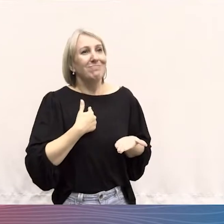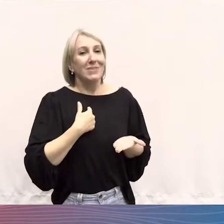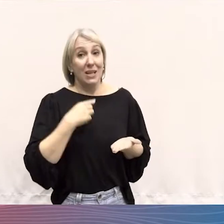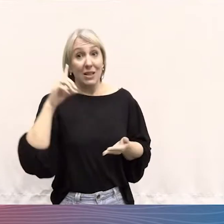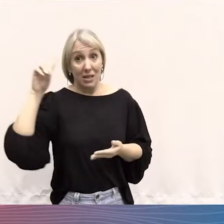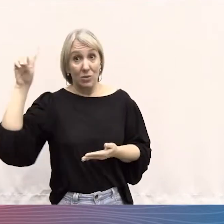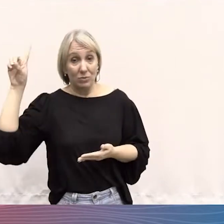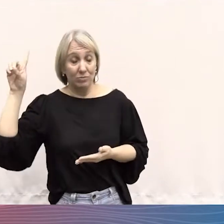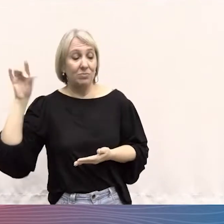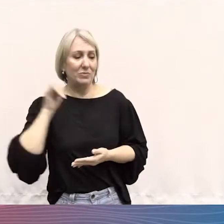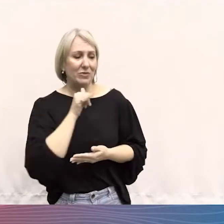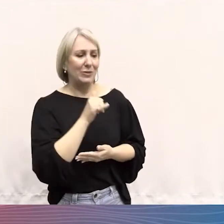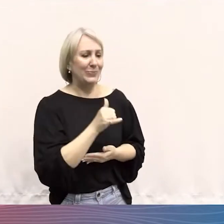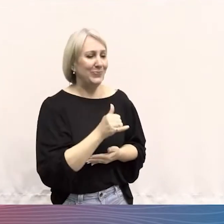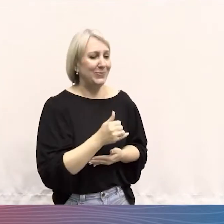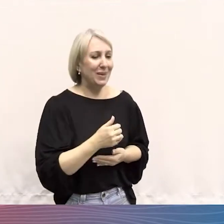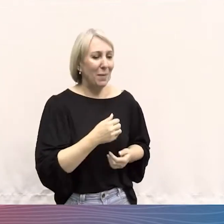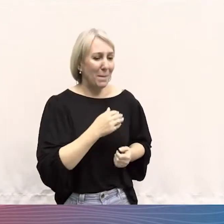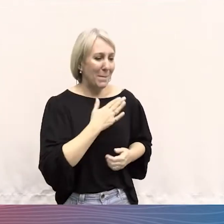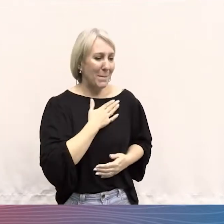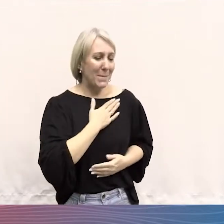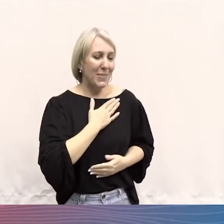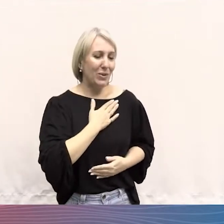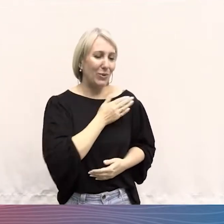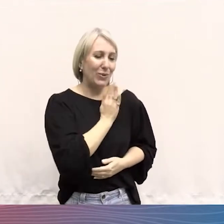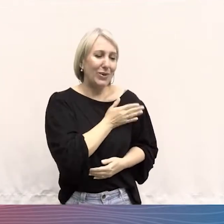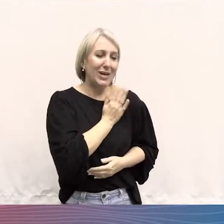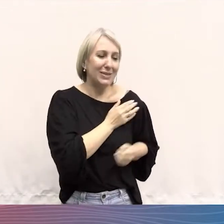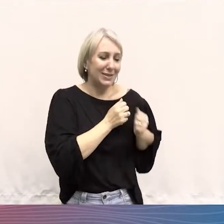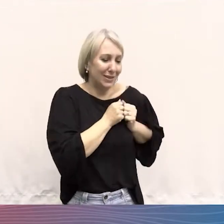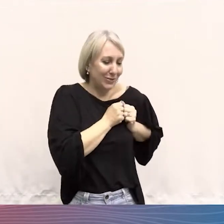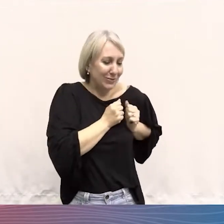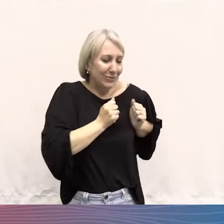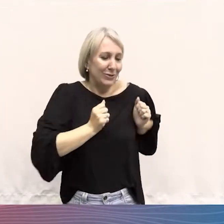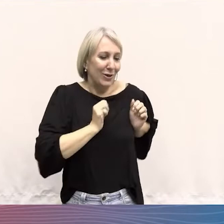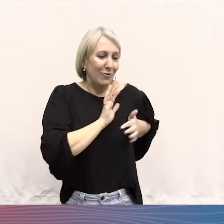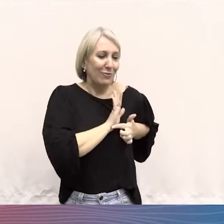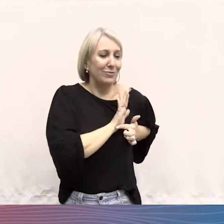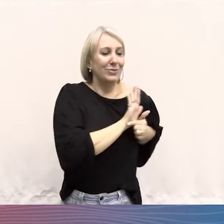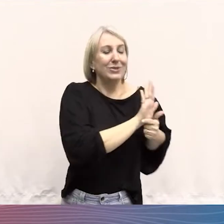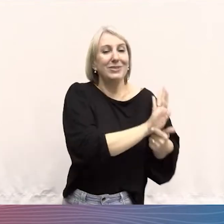povo, né? Vamos ver Êxodo 19.